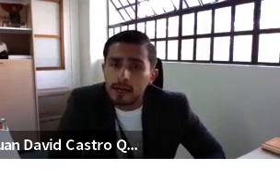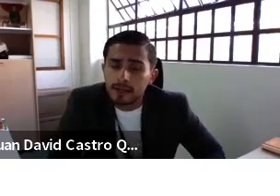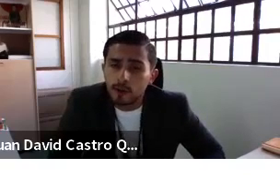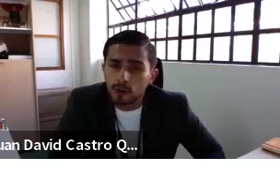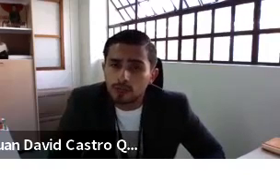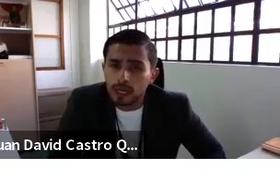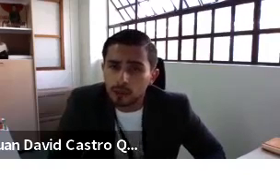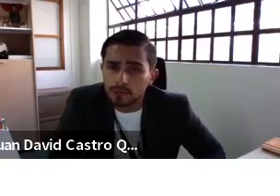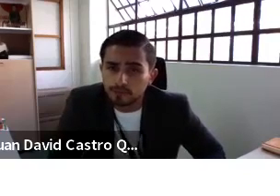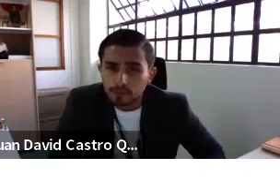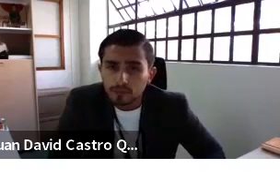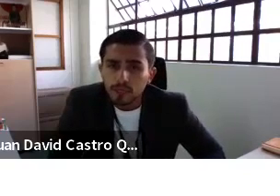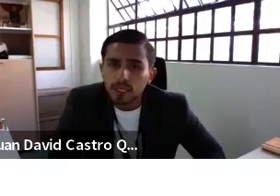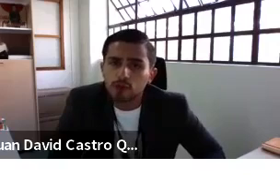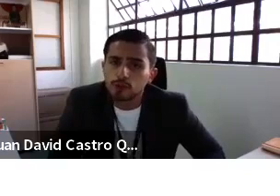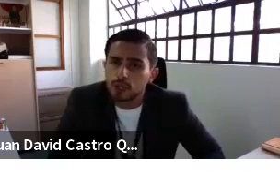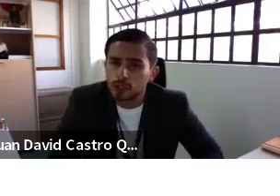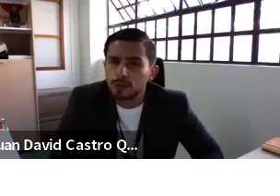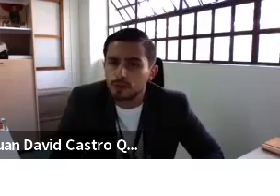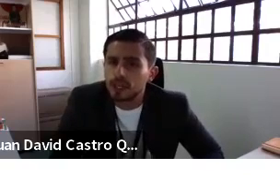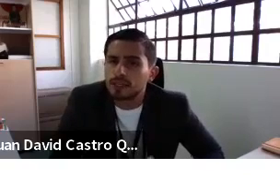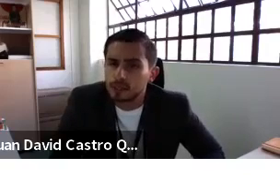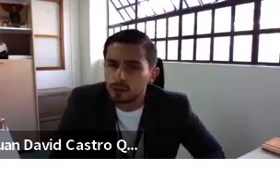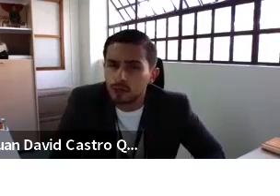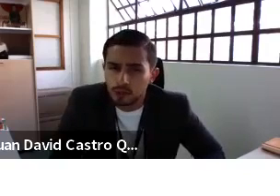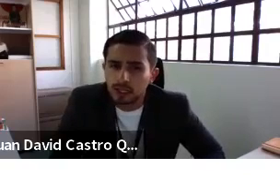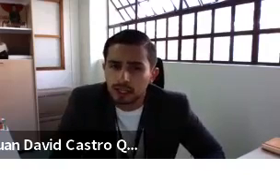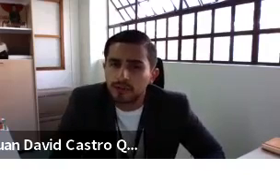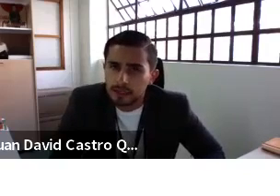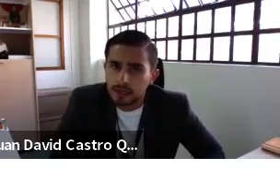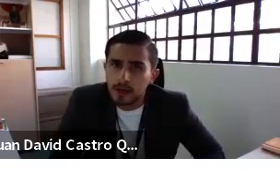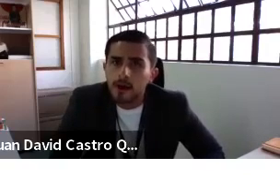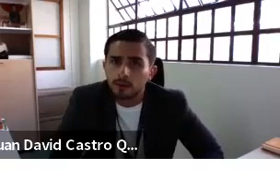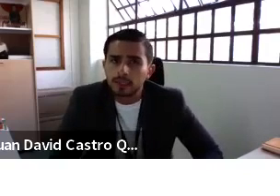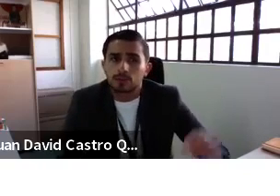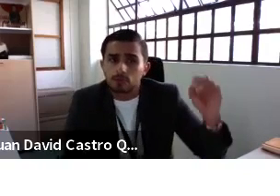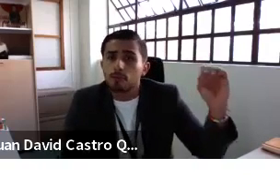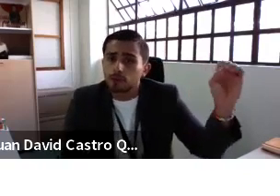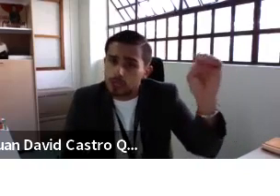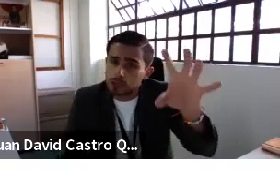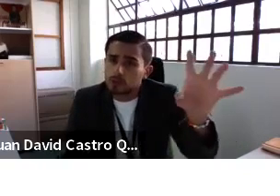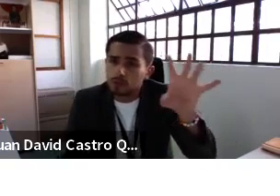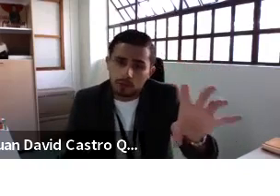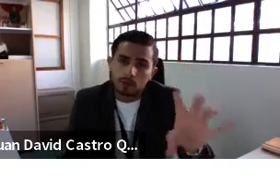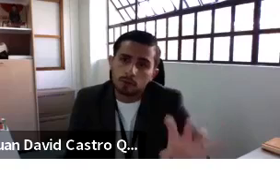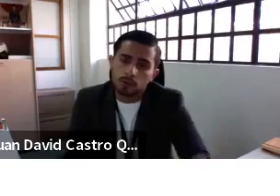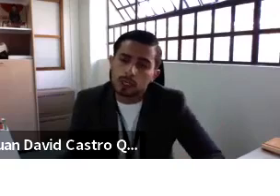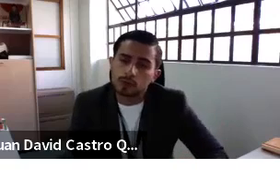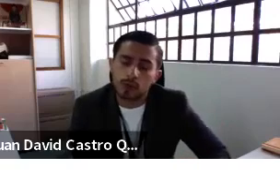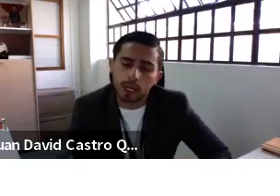base de conocimiento y sus posteriores procesos de adquisición, traducción y transferencia, fíjense que esto es un proceso en